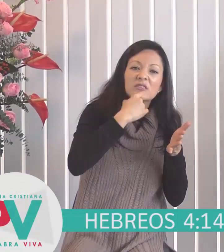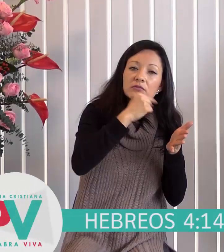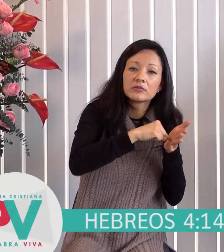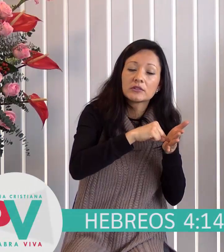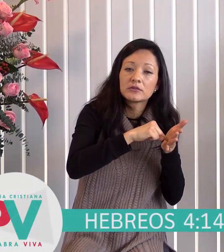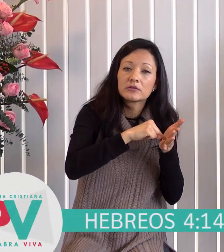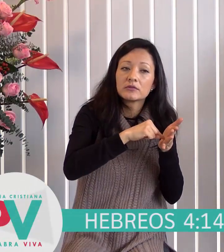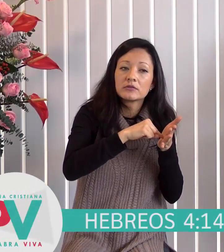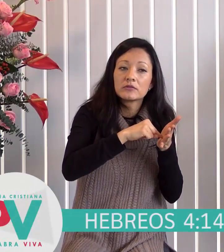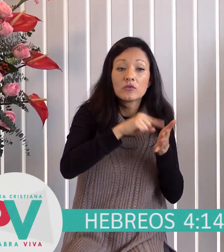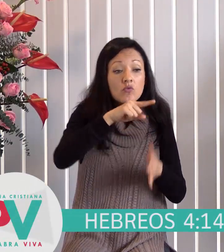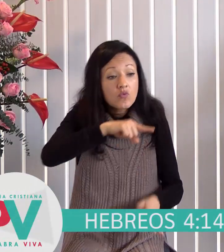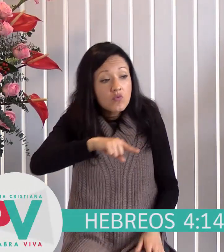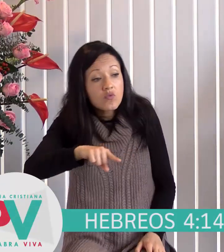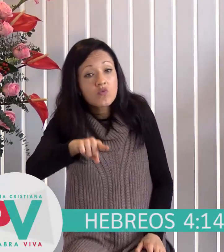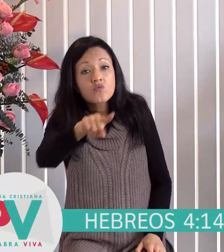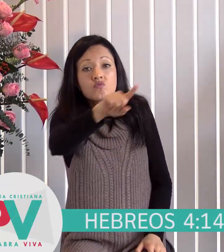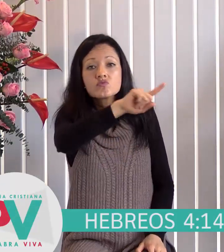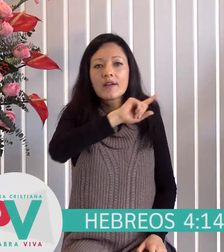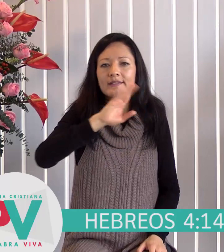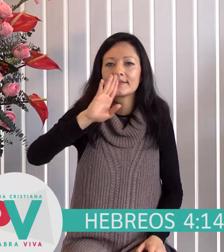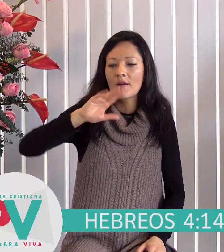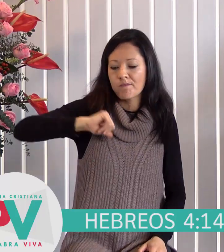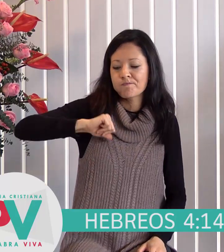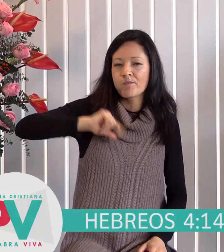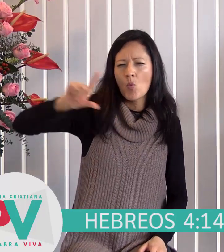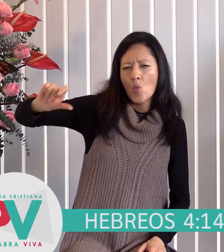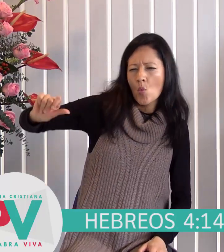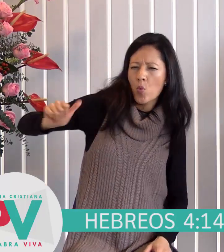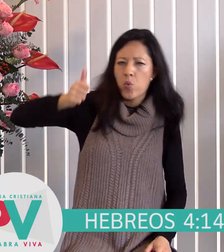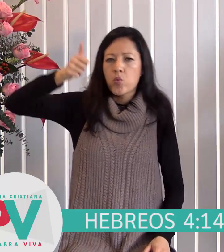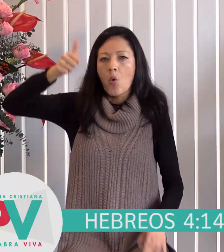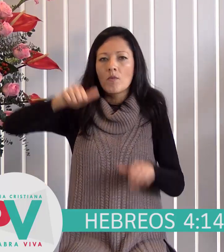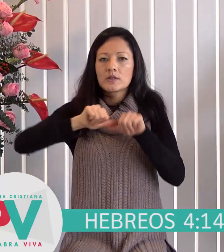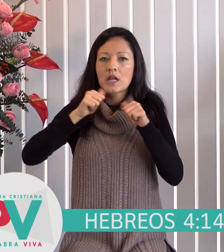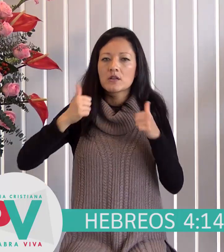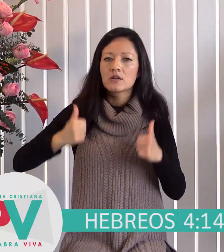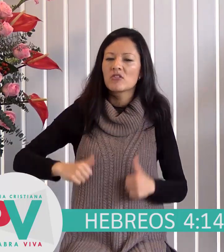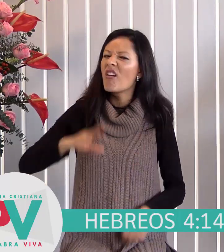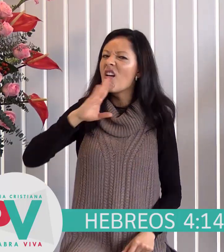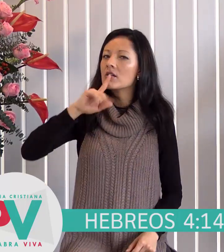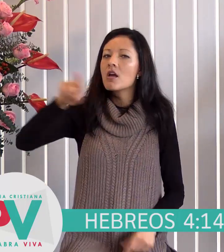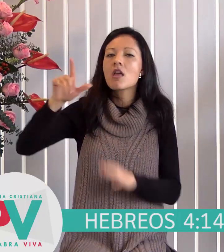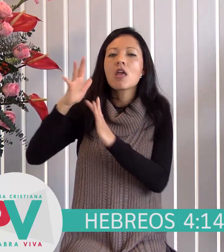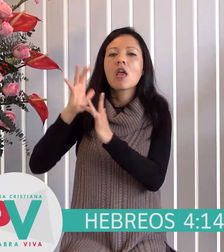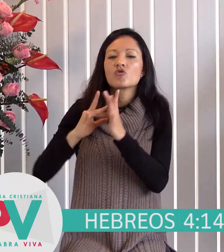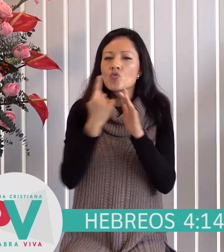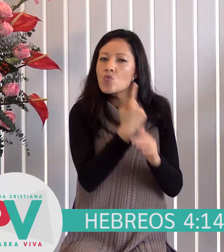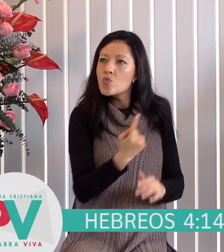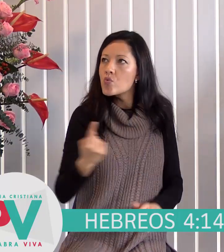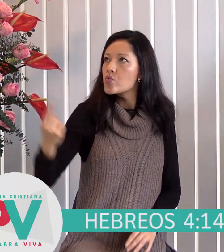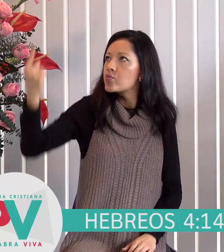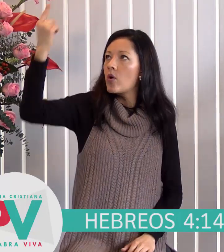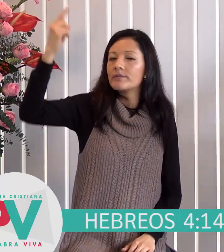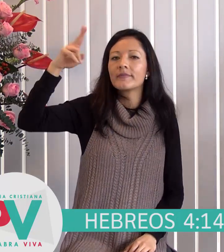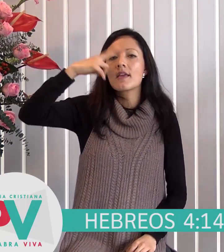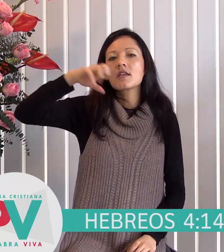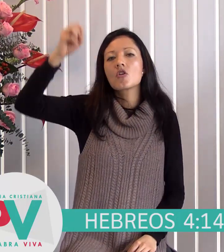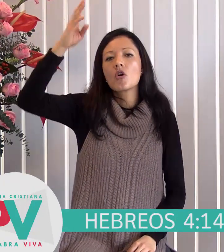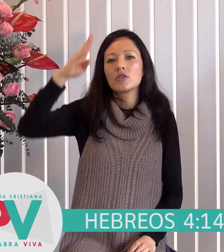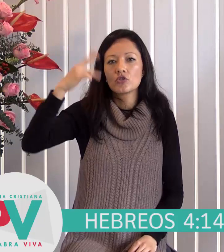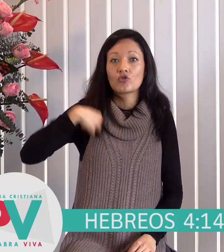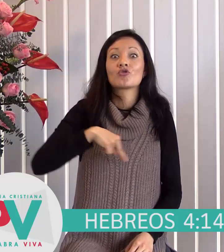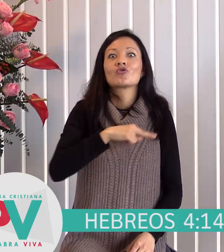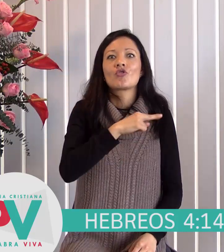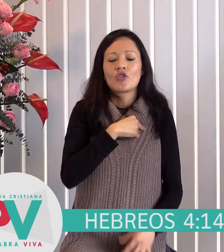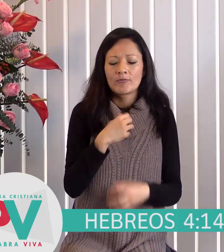Por tanto, teniendo un gran sumo sacerdote que traspasó los cielos, Jesús, el Hijo de Dios, retengamos